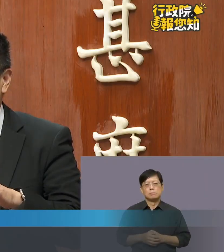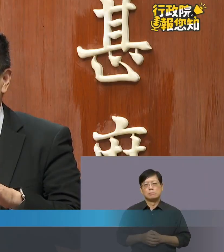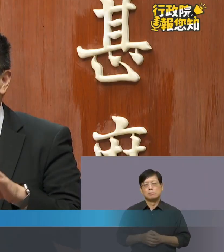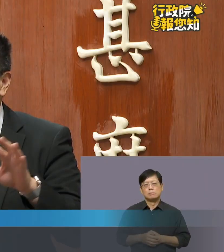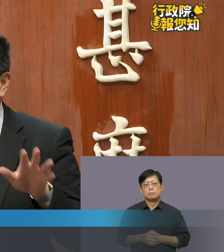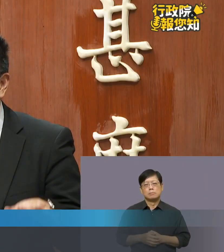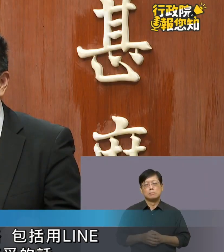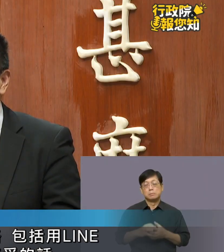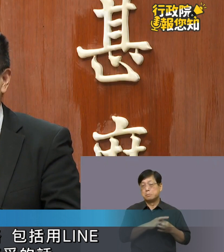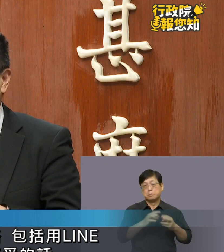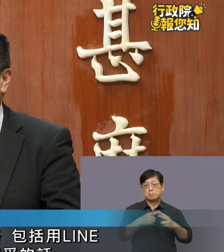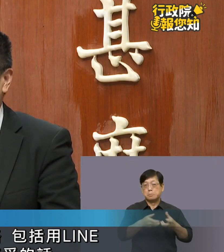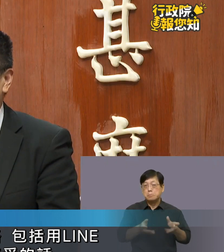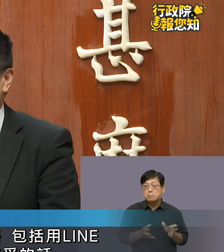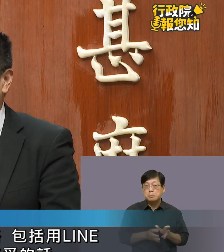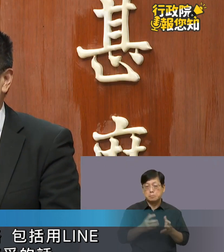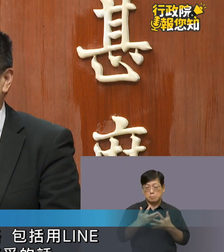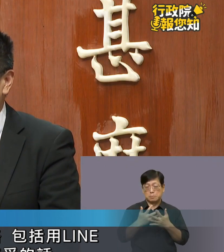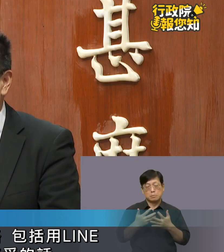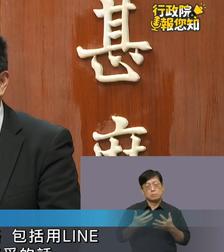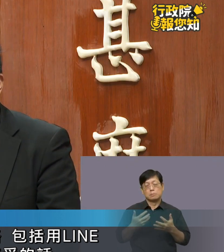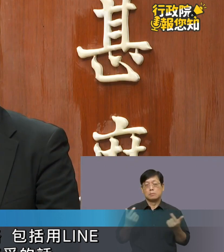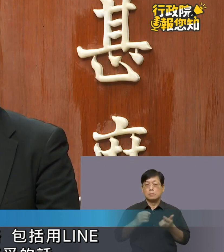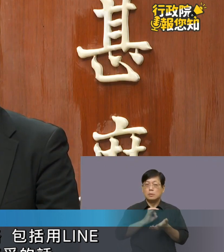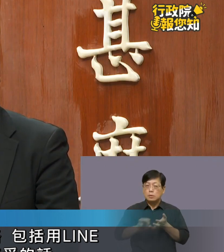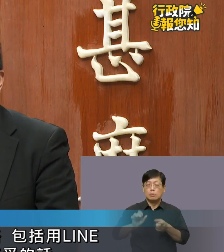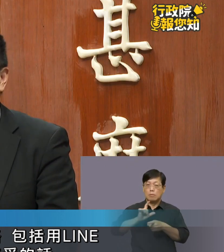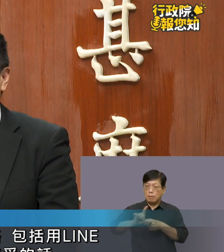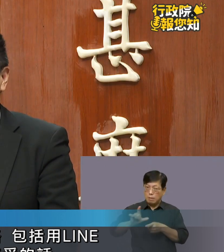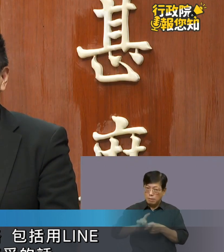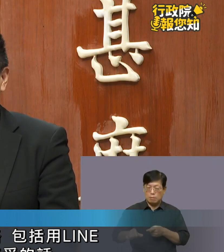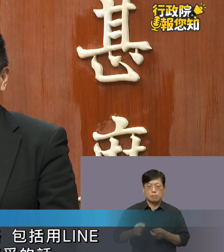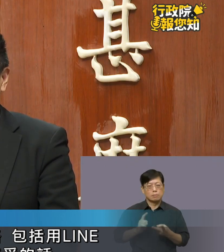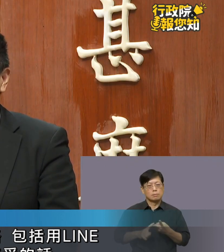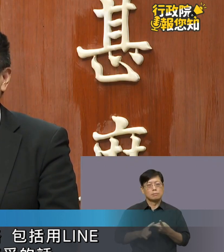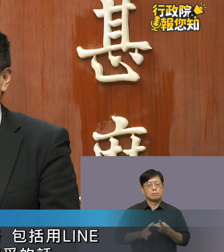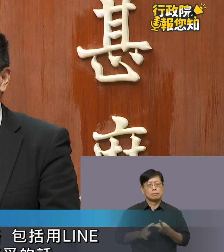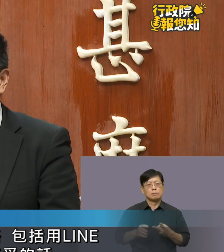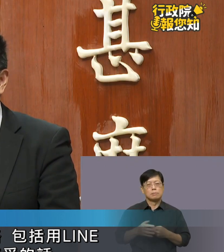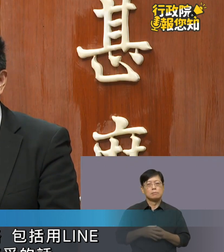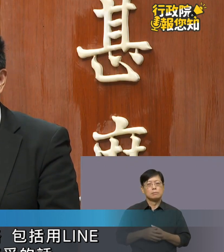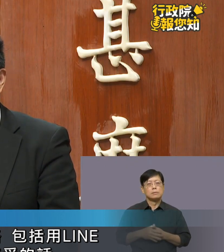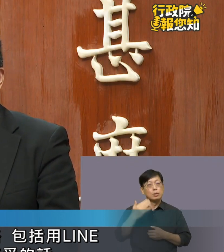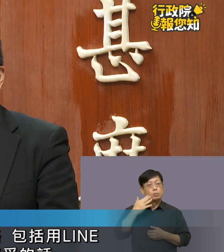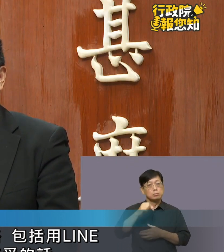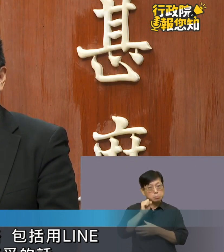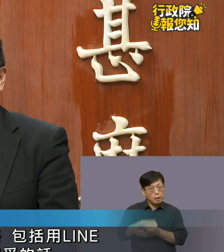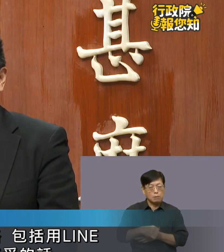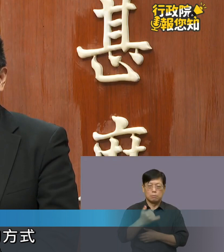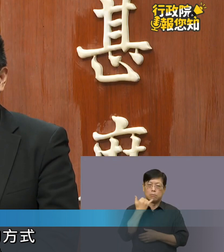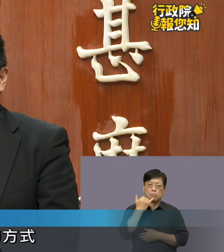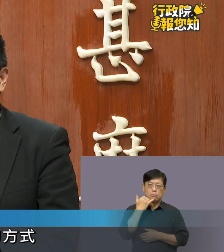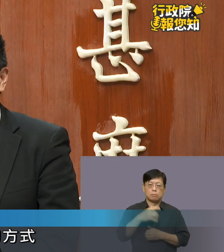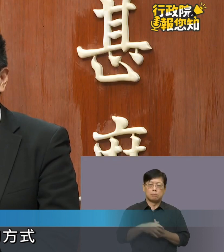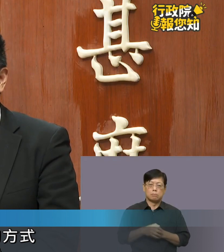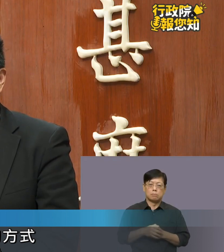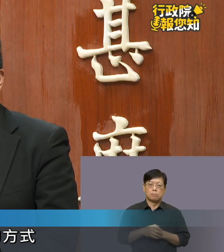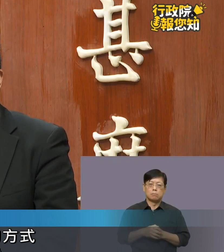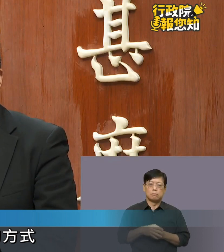关怀小组他的网络包括用 LINE 或者是如果愿意接受的话呢，我们也会用致电的方